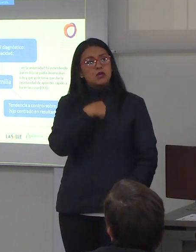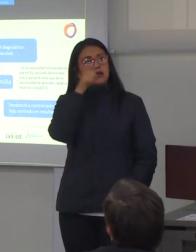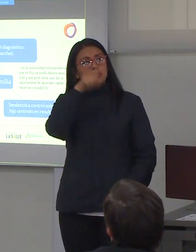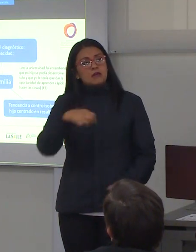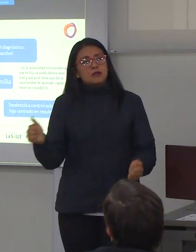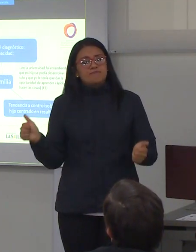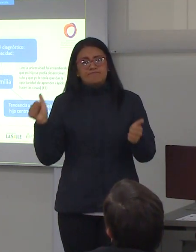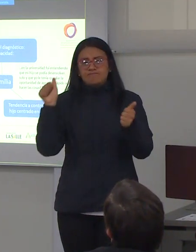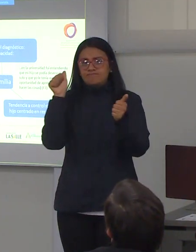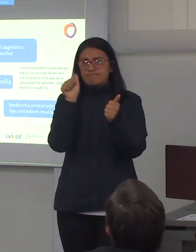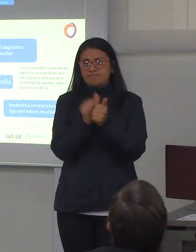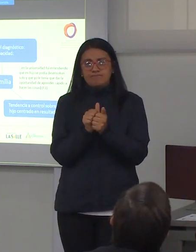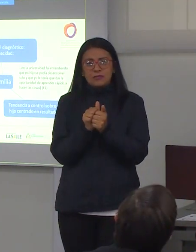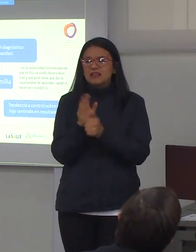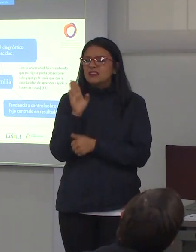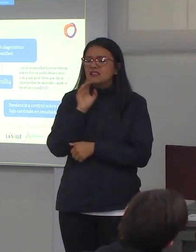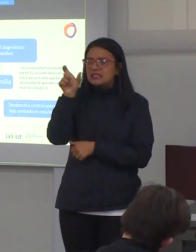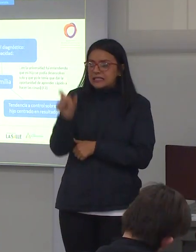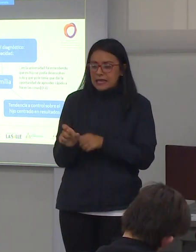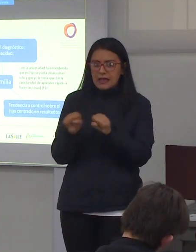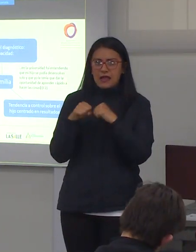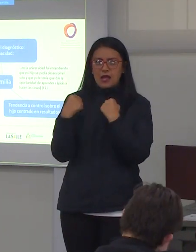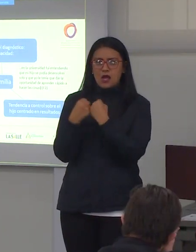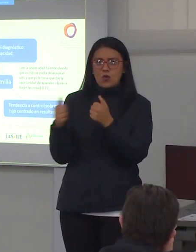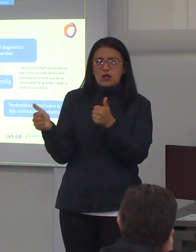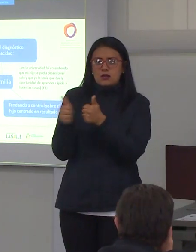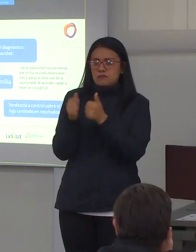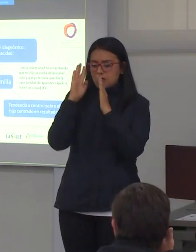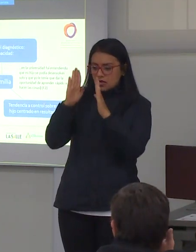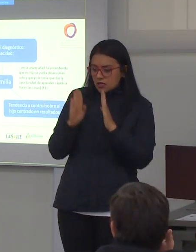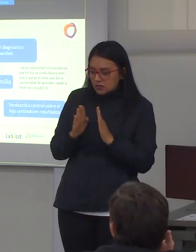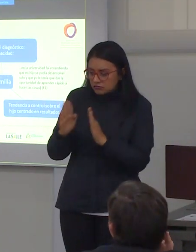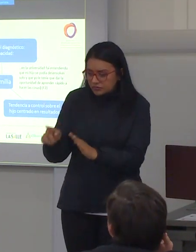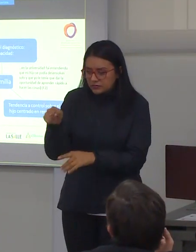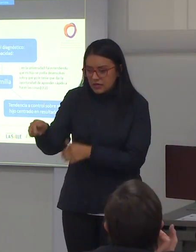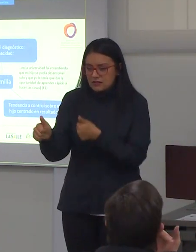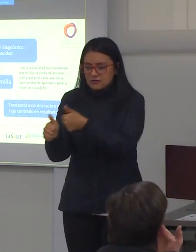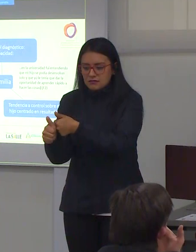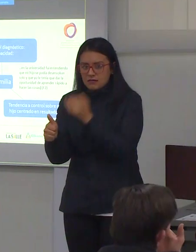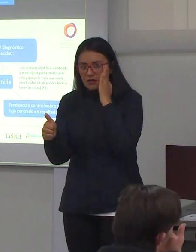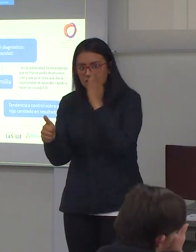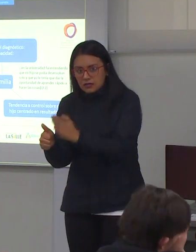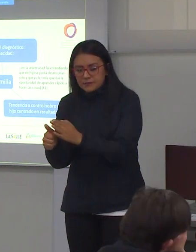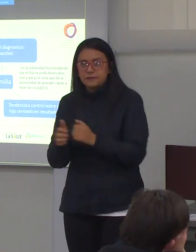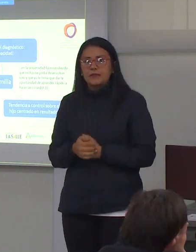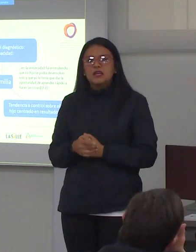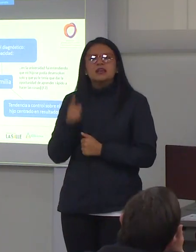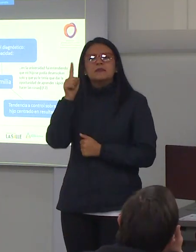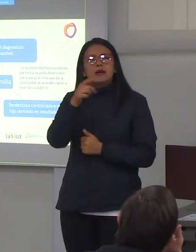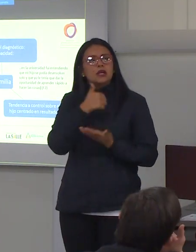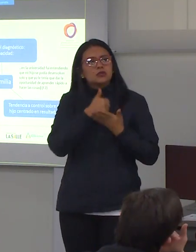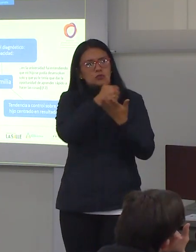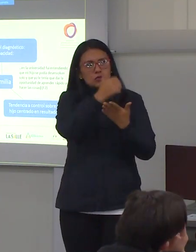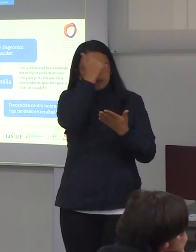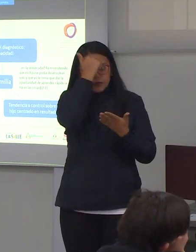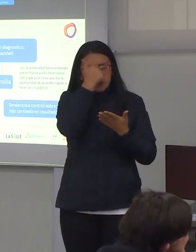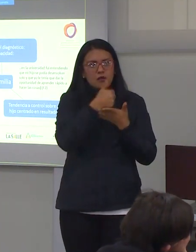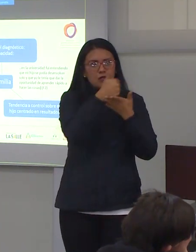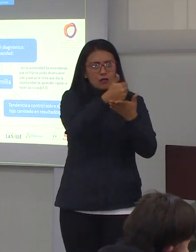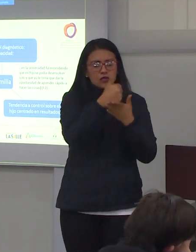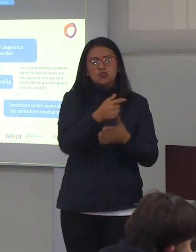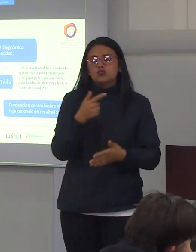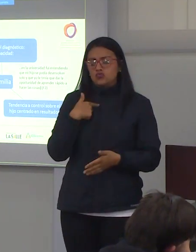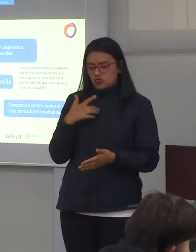acompañamiento de alguien ahí para estar pendiente de él y para que les estuviera colaborando y yo